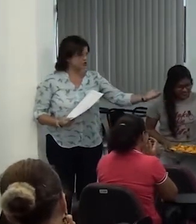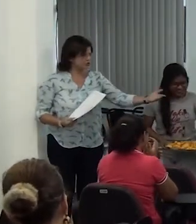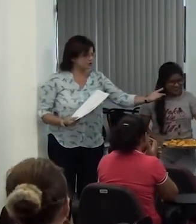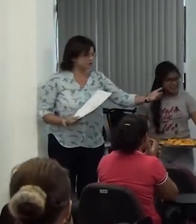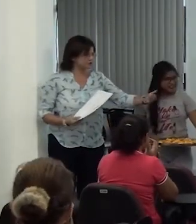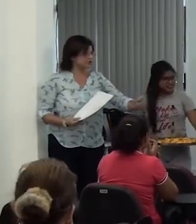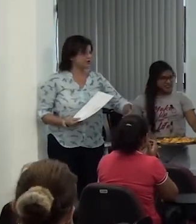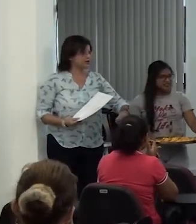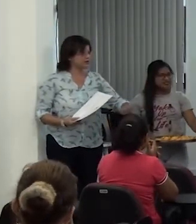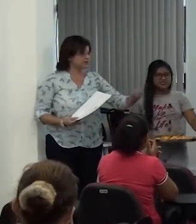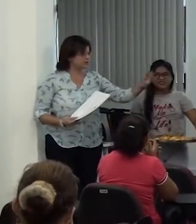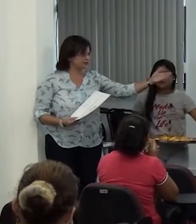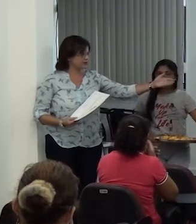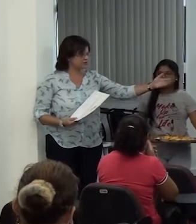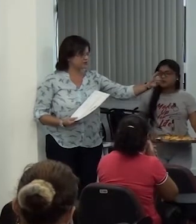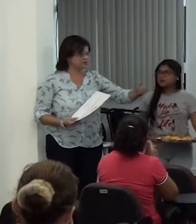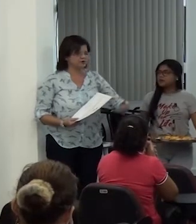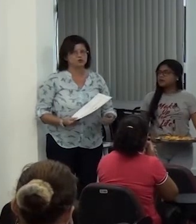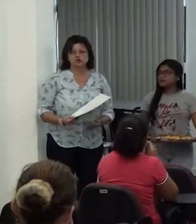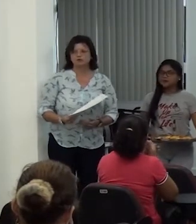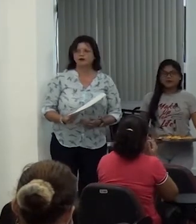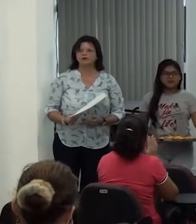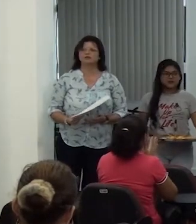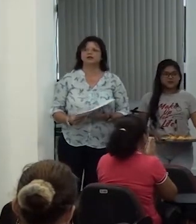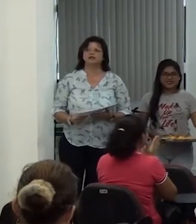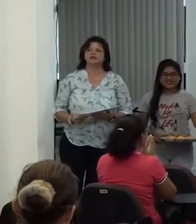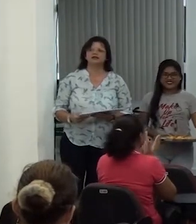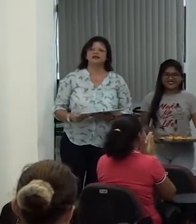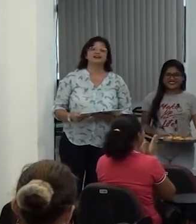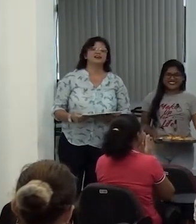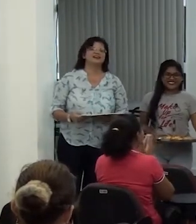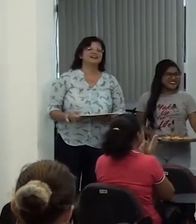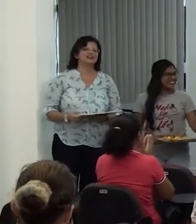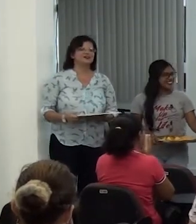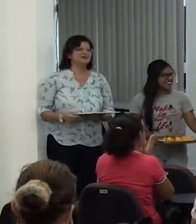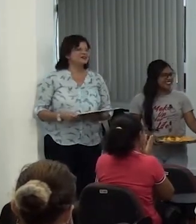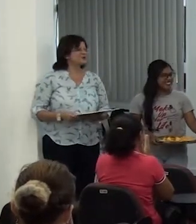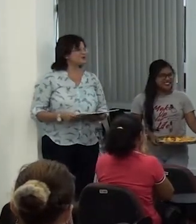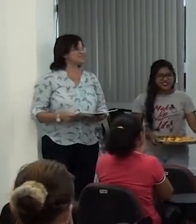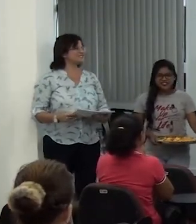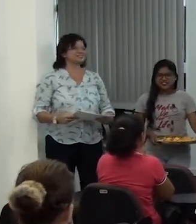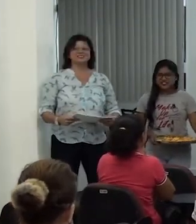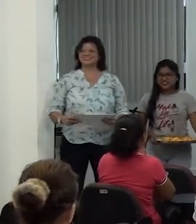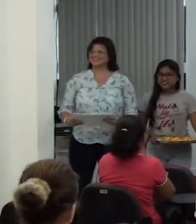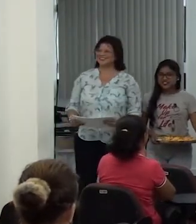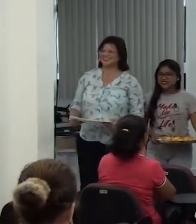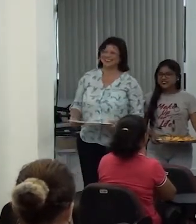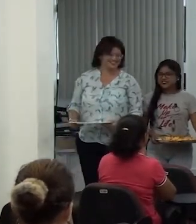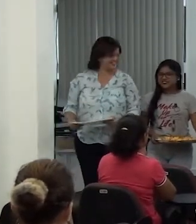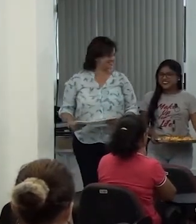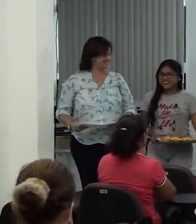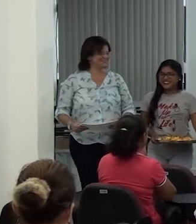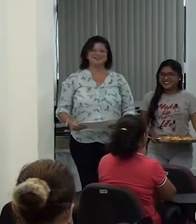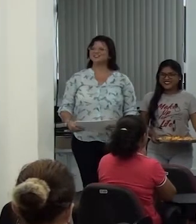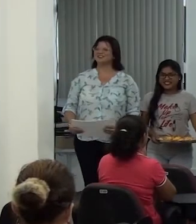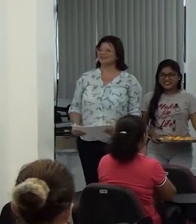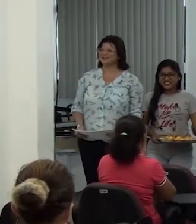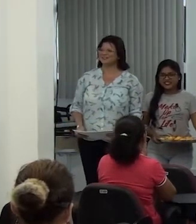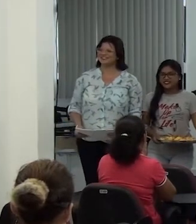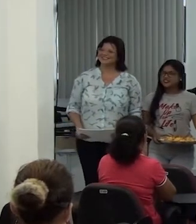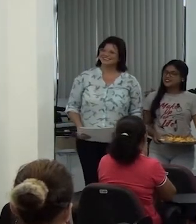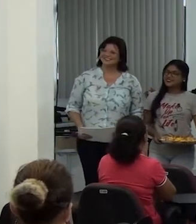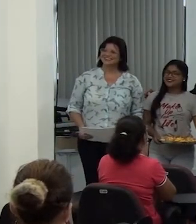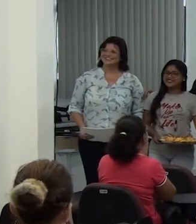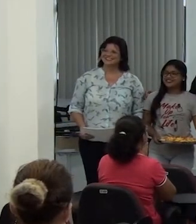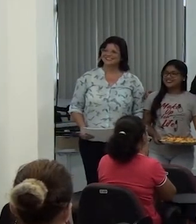Faz questão de mencionar o trabalho que eles fizeram no último Papo Cabeça. Pode ser desânimo. Pode tirar a